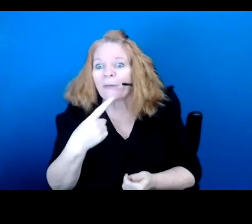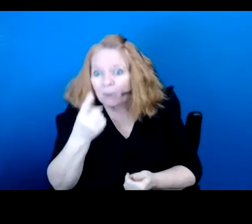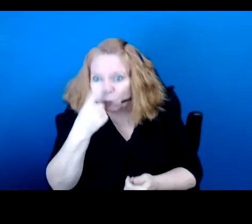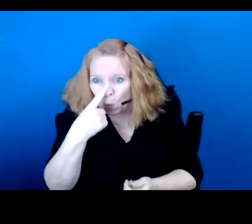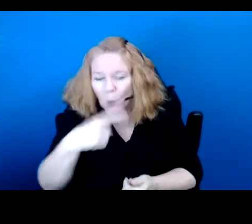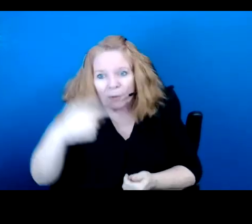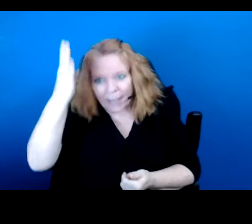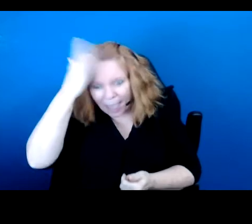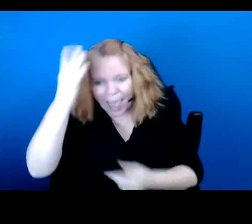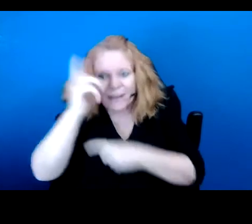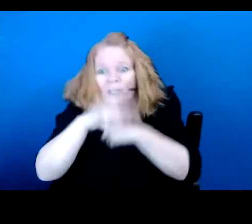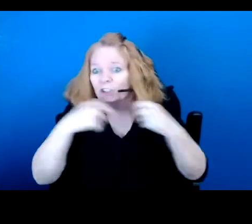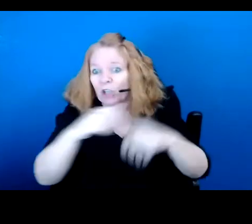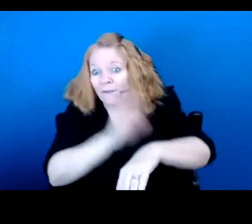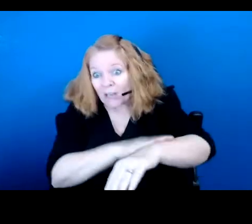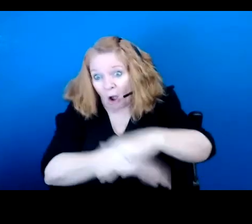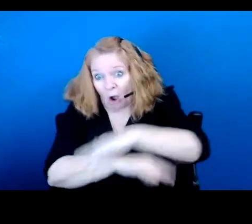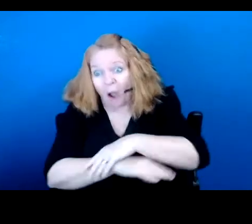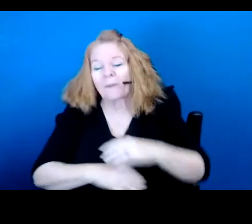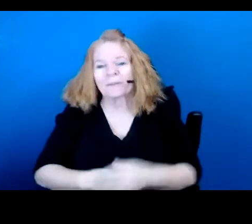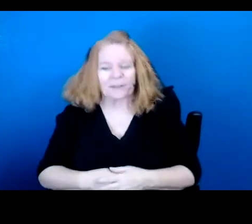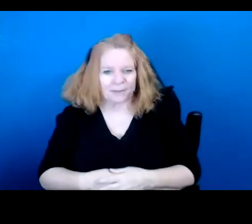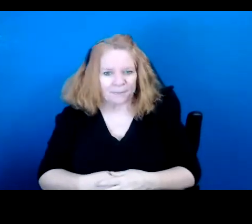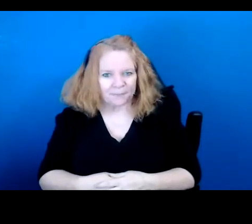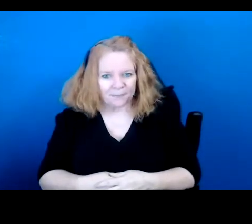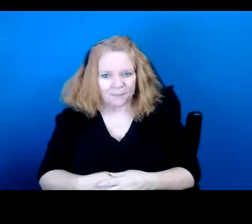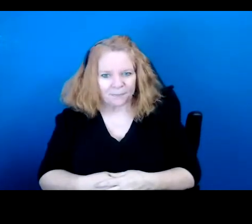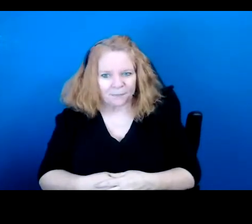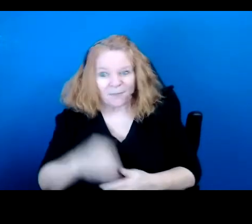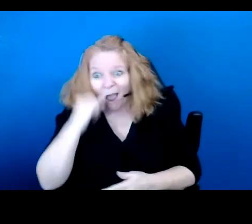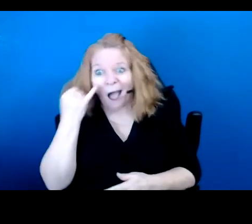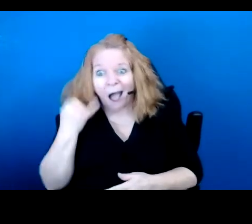boca y la nariz y la bufanda de morris